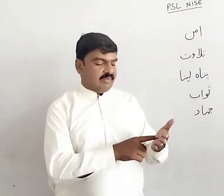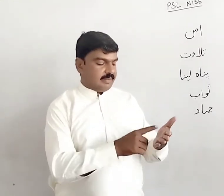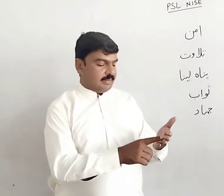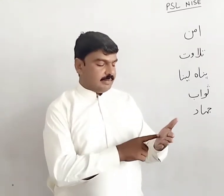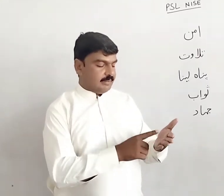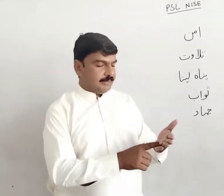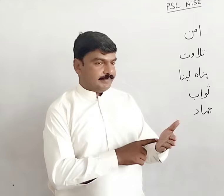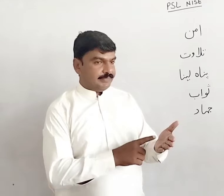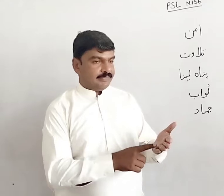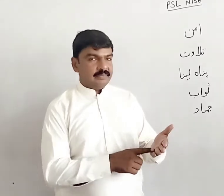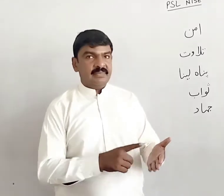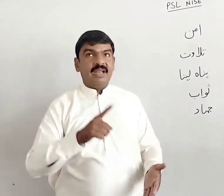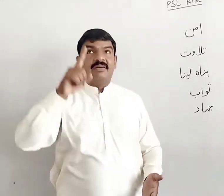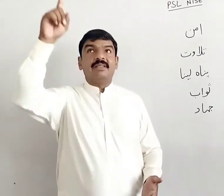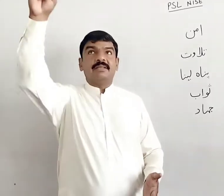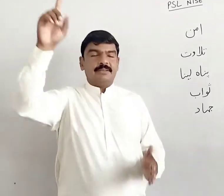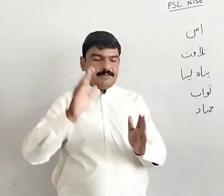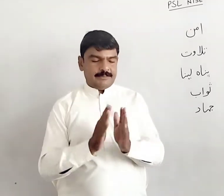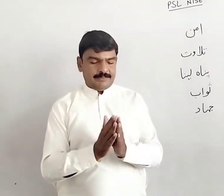تلاوت، تلاوت،